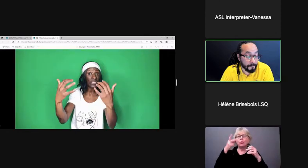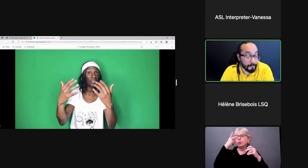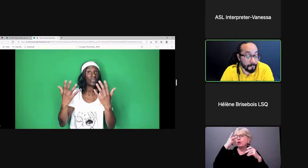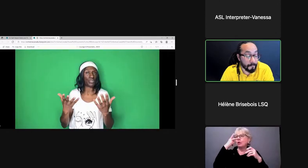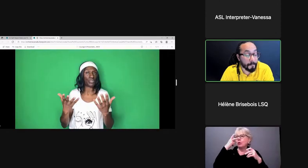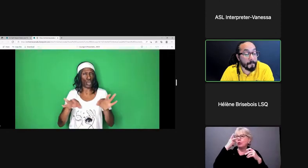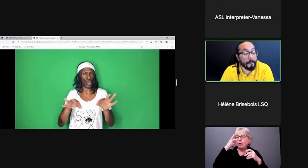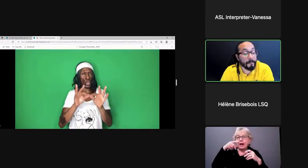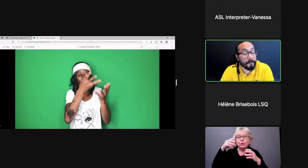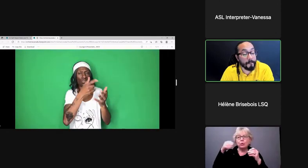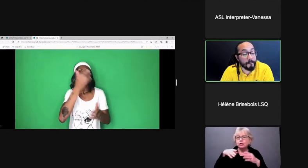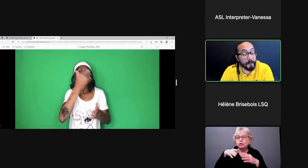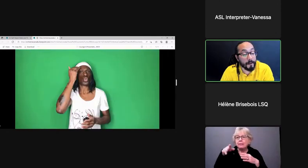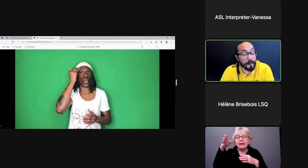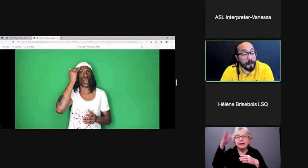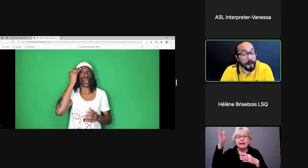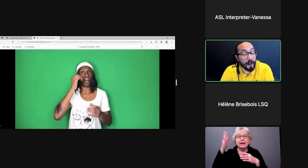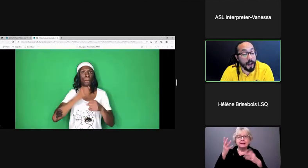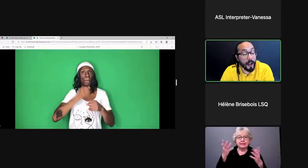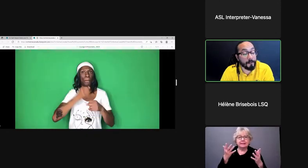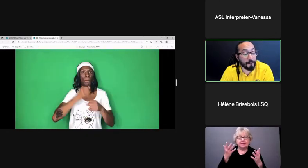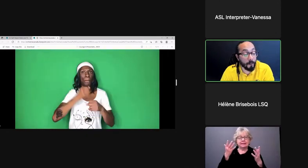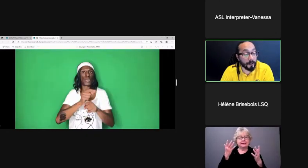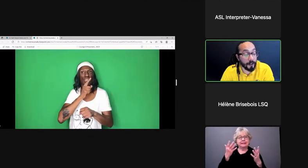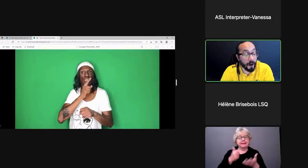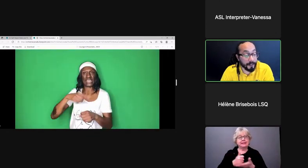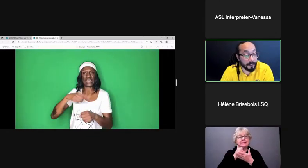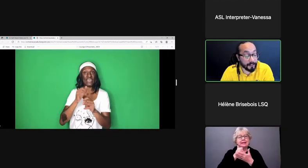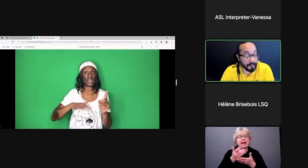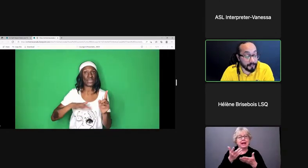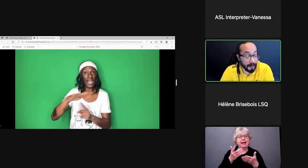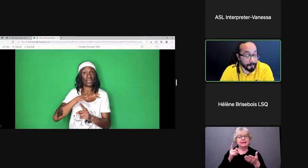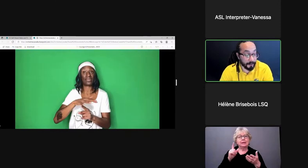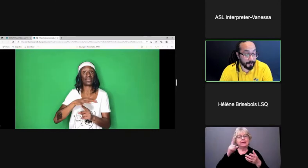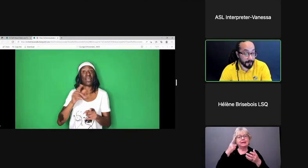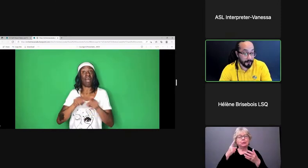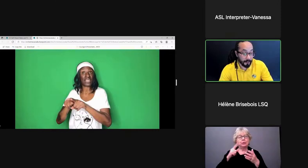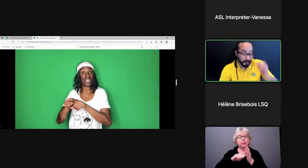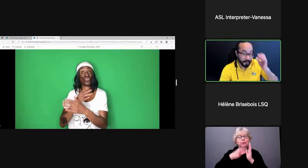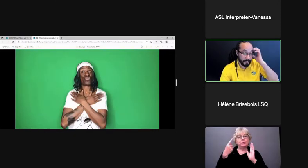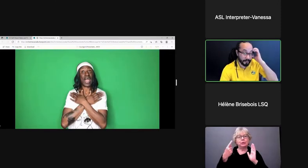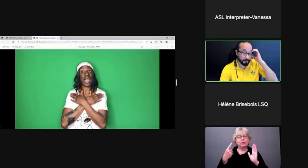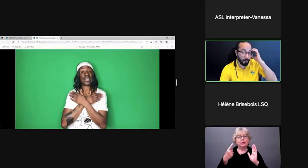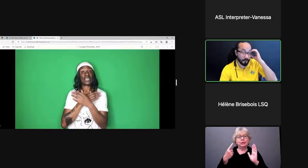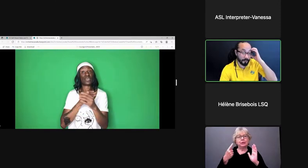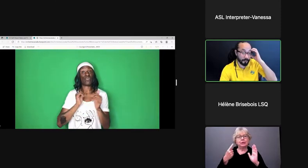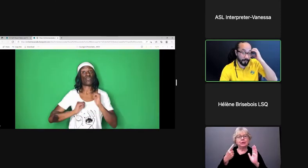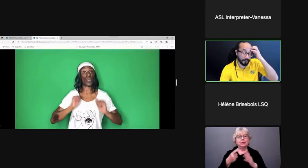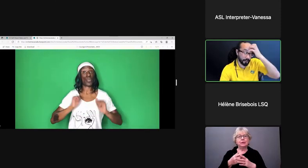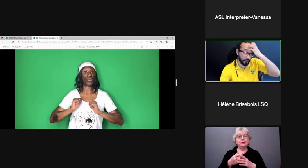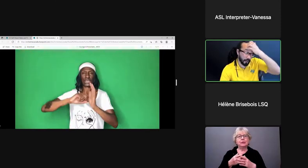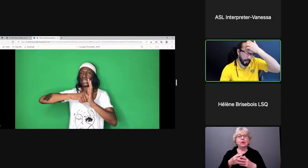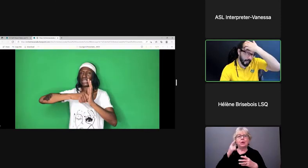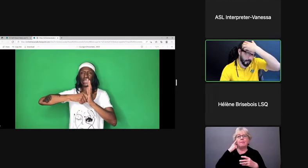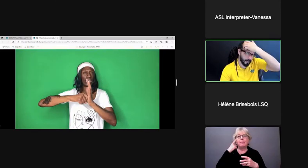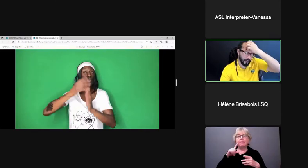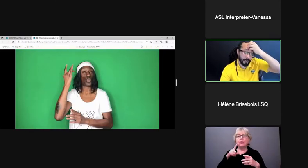par où aller, imaginez la différence que ça peut faire. Et pour le public qui